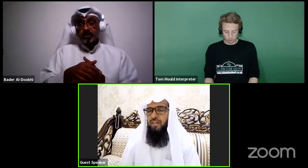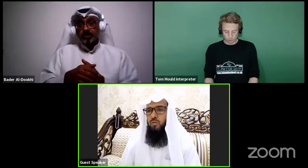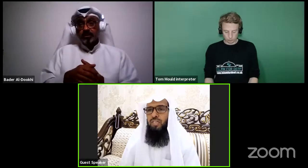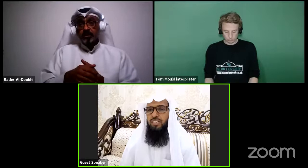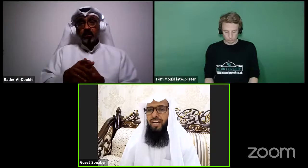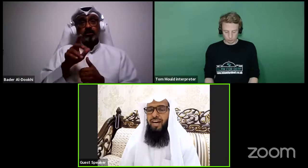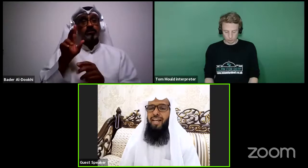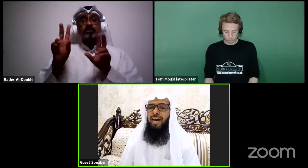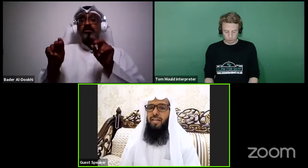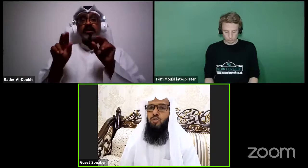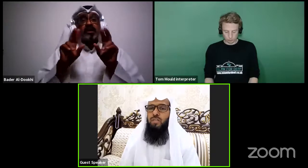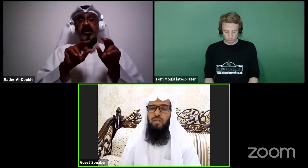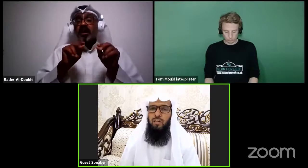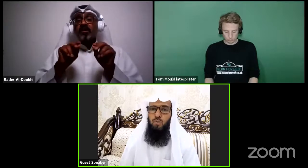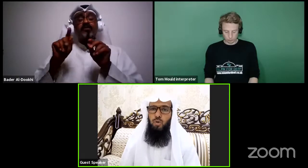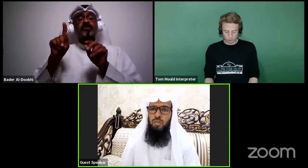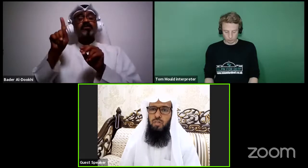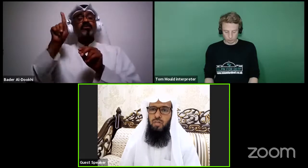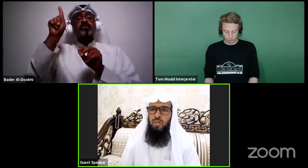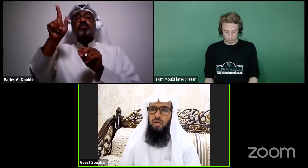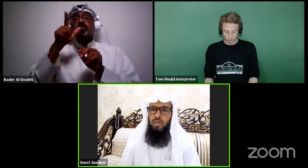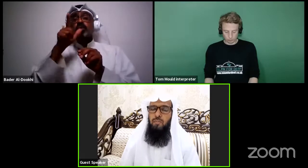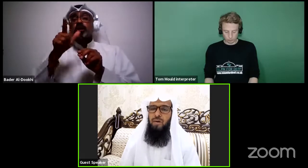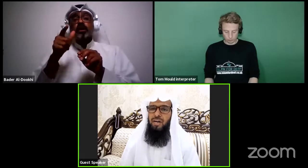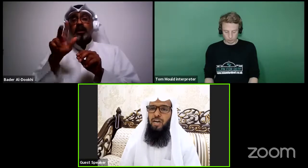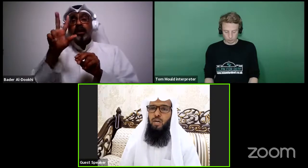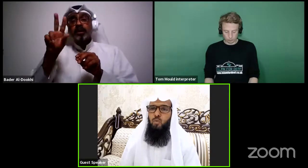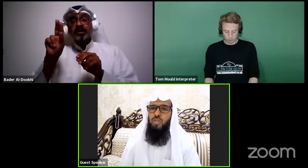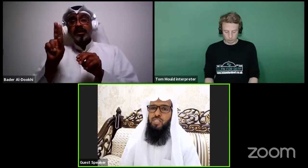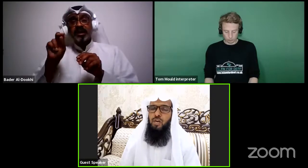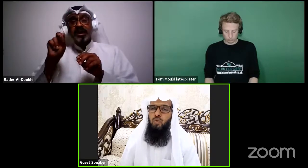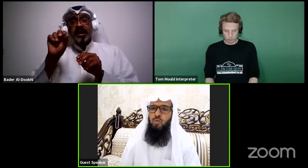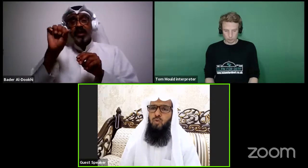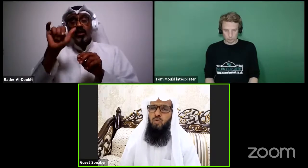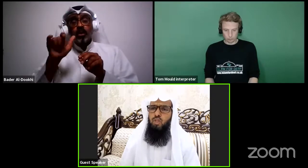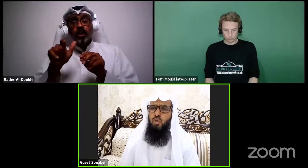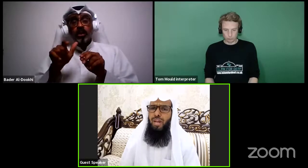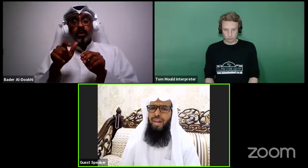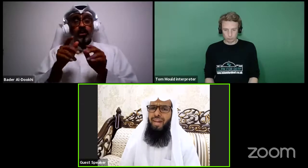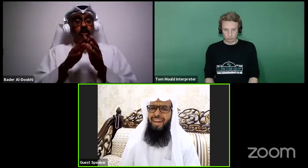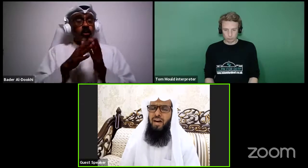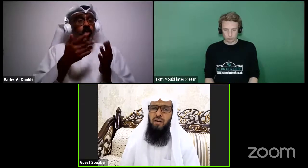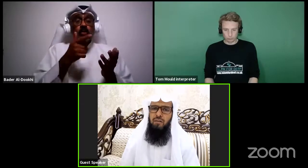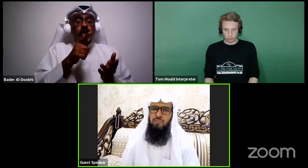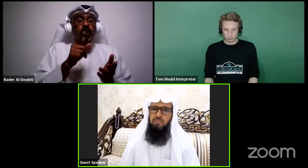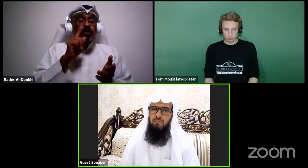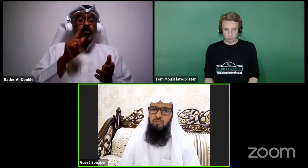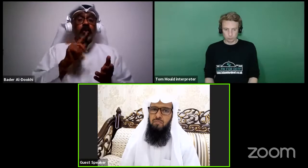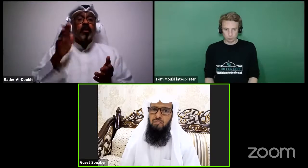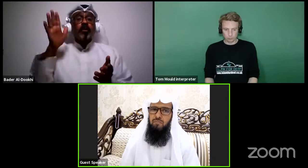كالبيان لقوله تعالى لعلكم تتقون، لما قال: والصوم جنة،